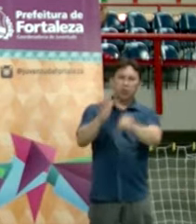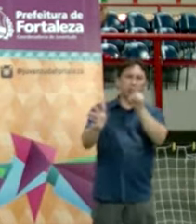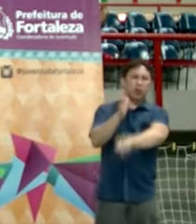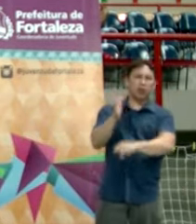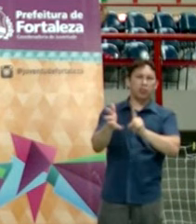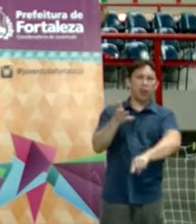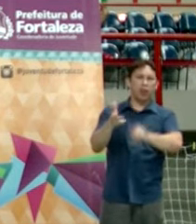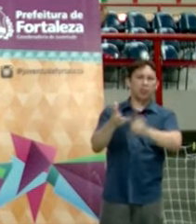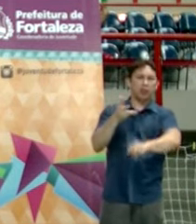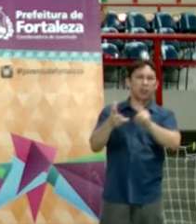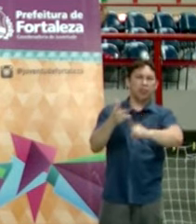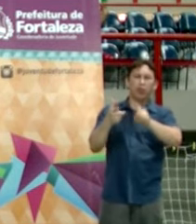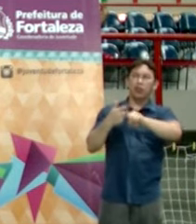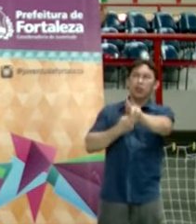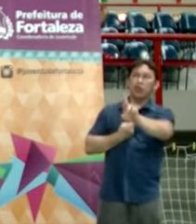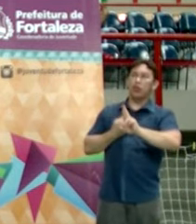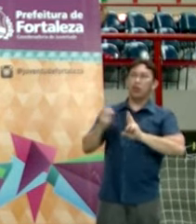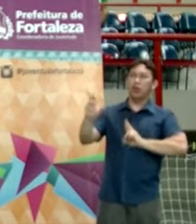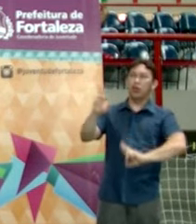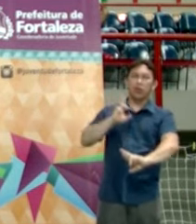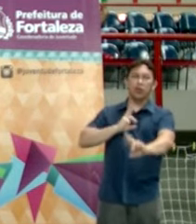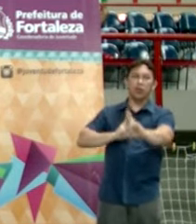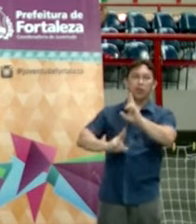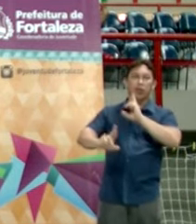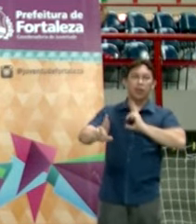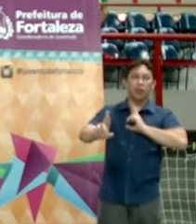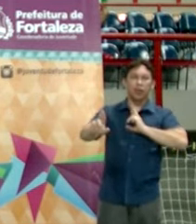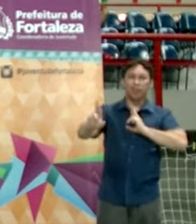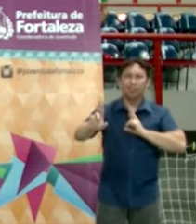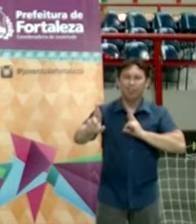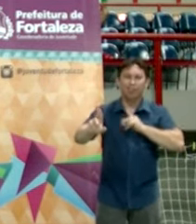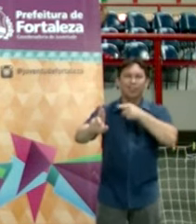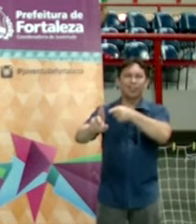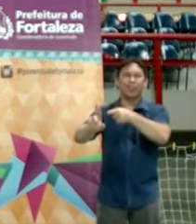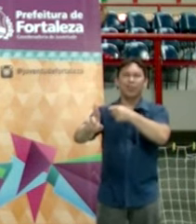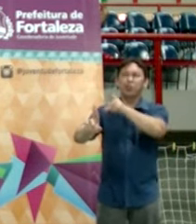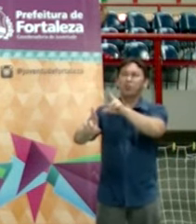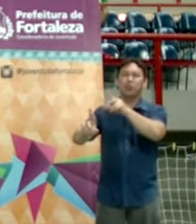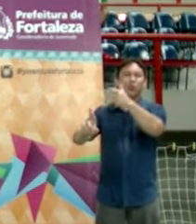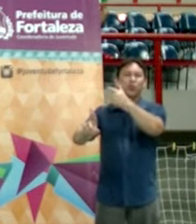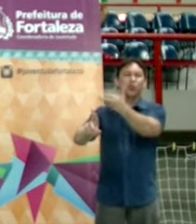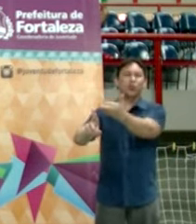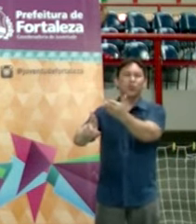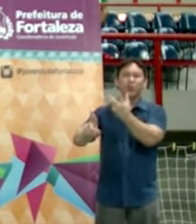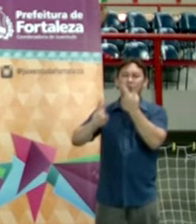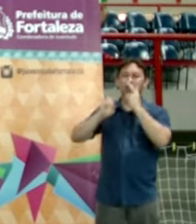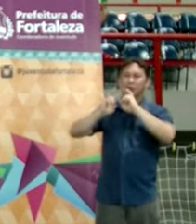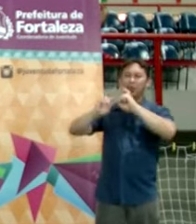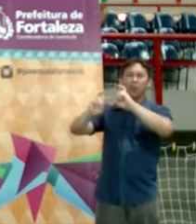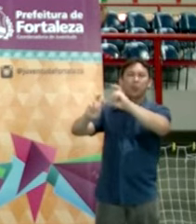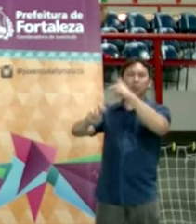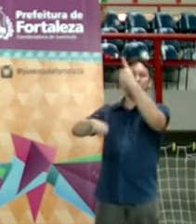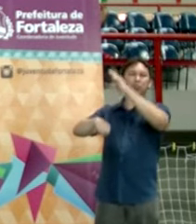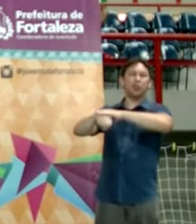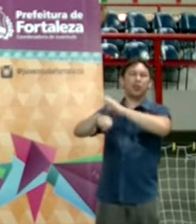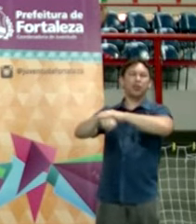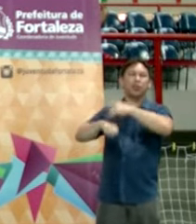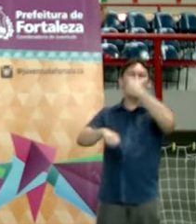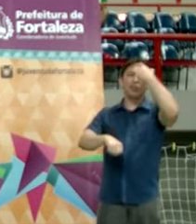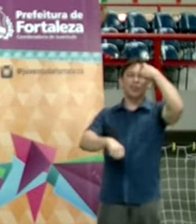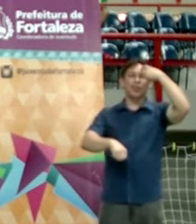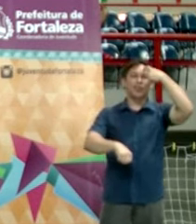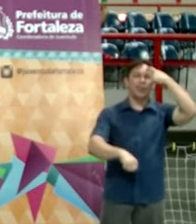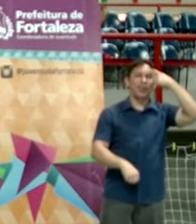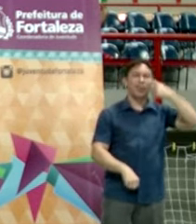para o indivíduo e o indivíduo ia respondendo. Até chegar um momento que o indivíduo percebia a sua